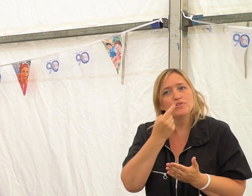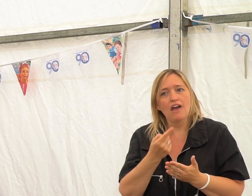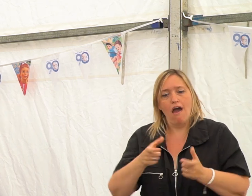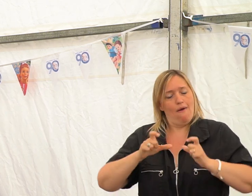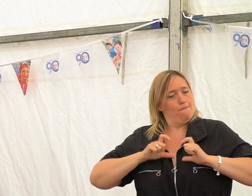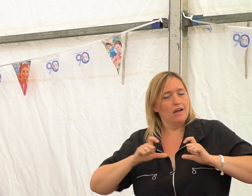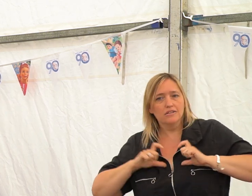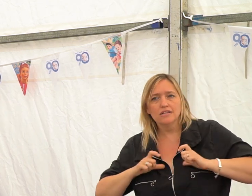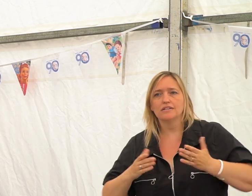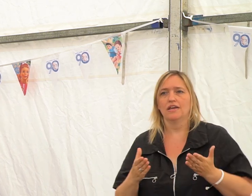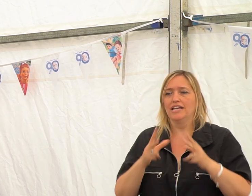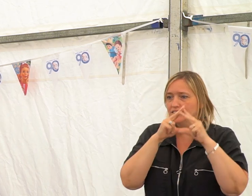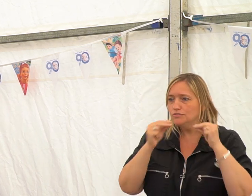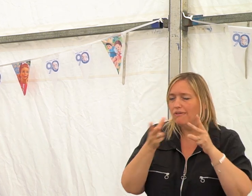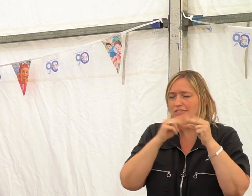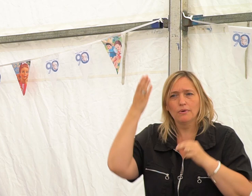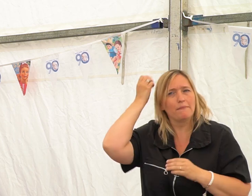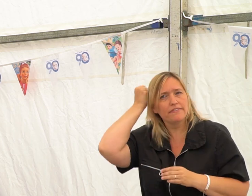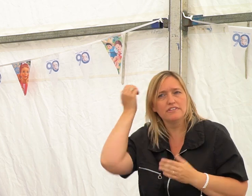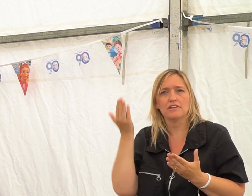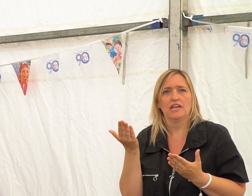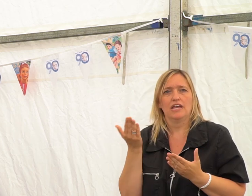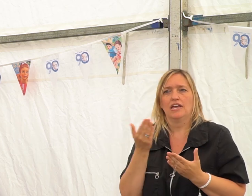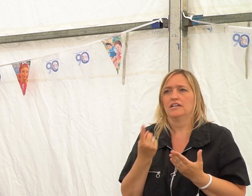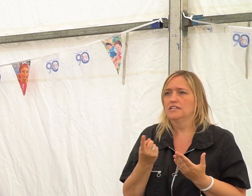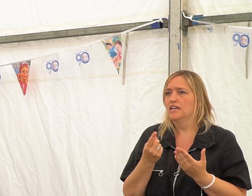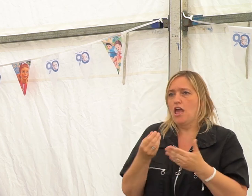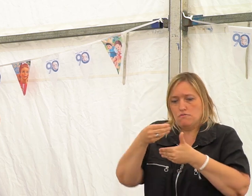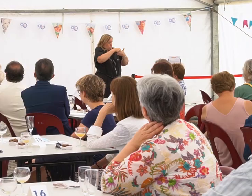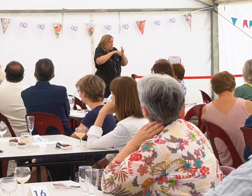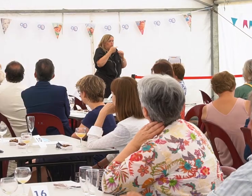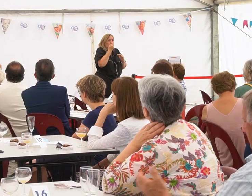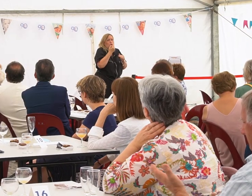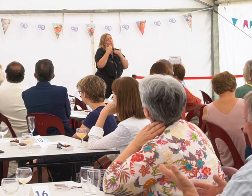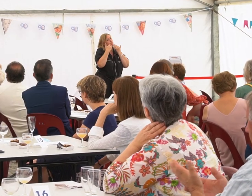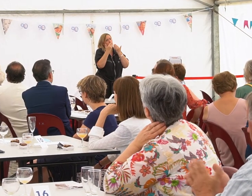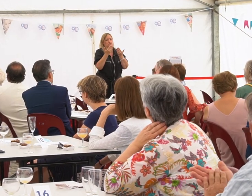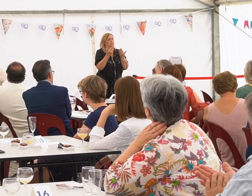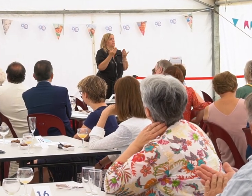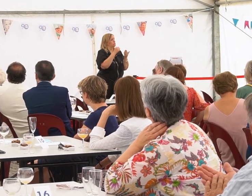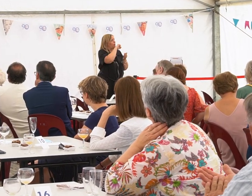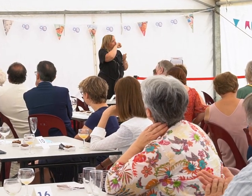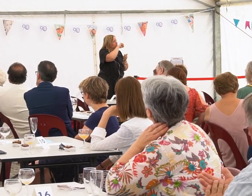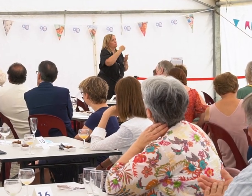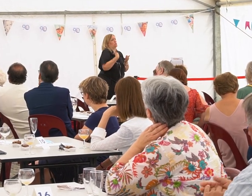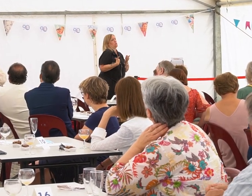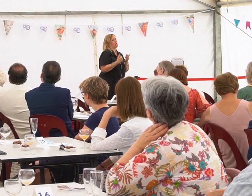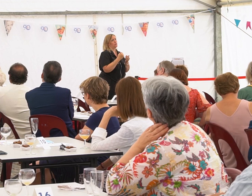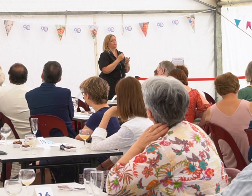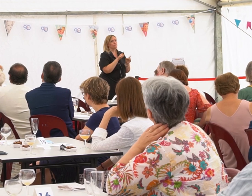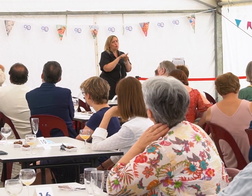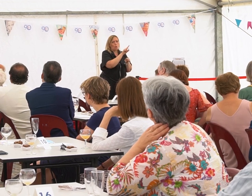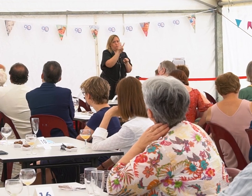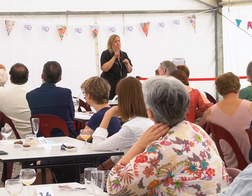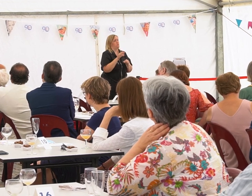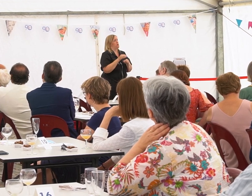son histoire, l'histoire de Martine, elle est commune à celle de Moucron. Donc merci à tous les Moucronois qui sont passionnés de l'œuvre de Marcel Marlier et qui